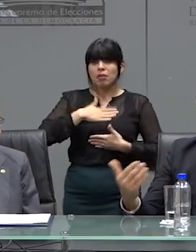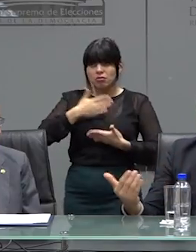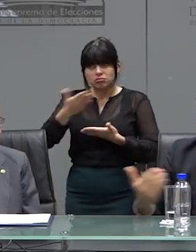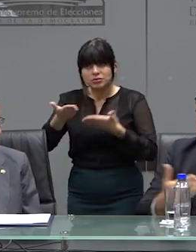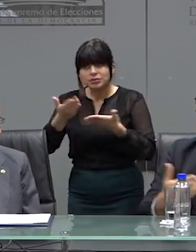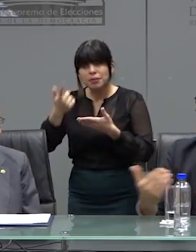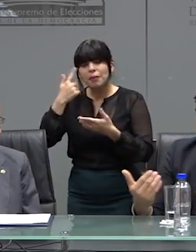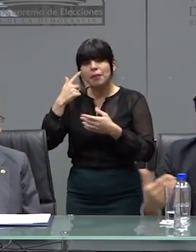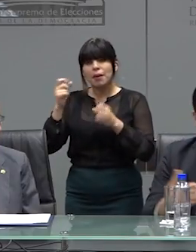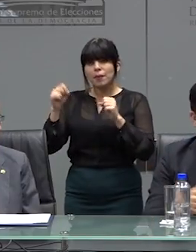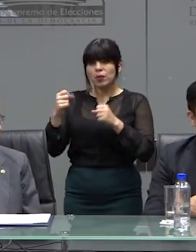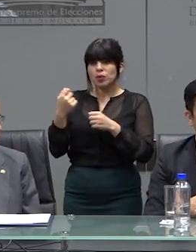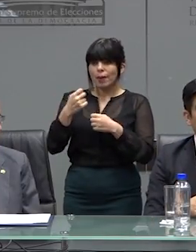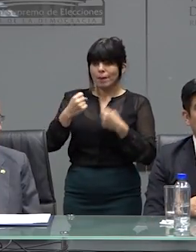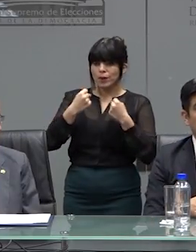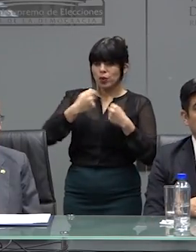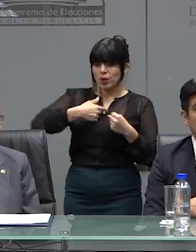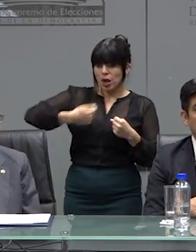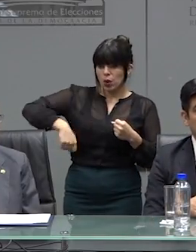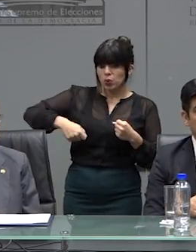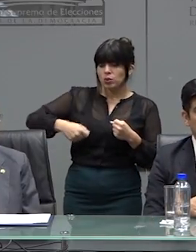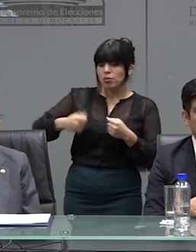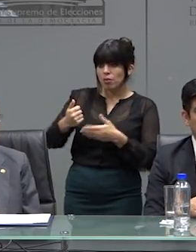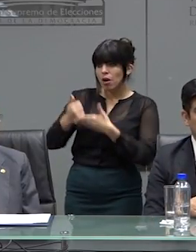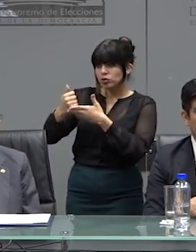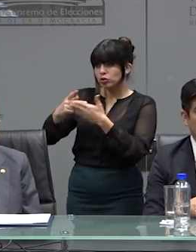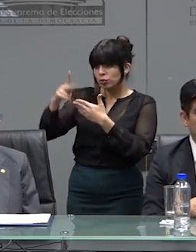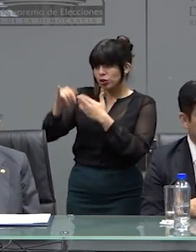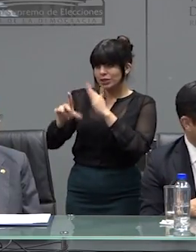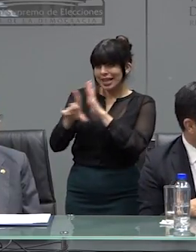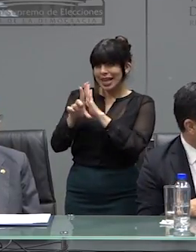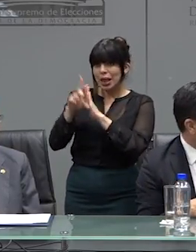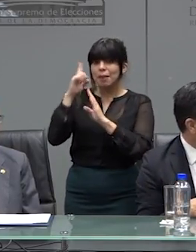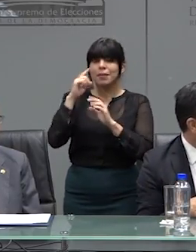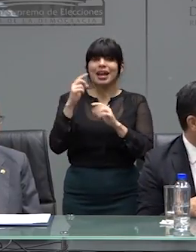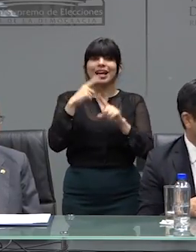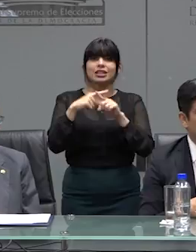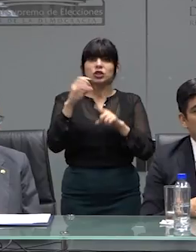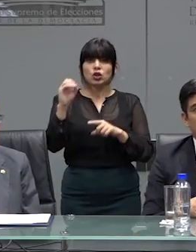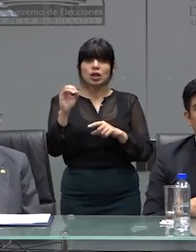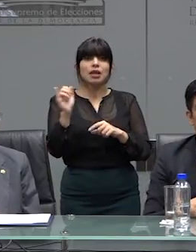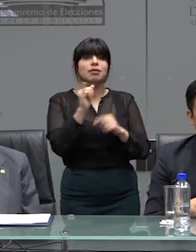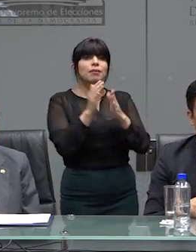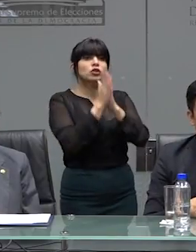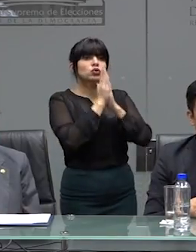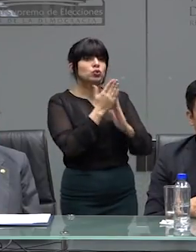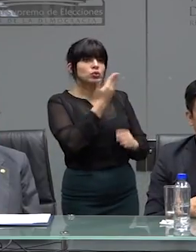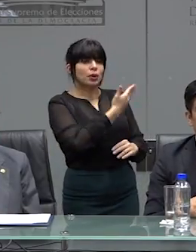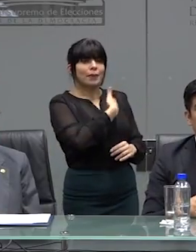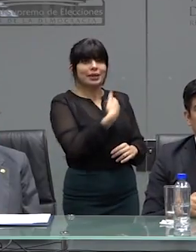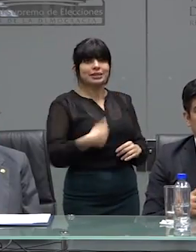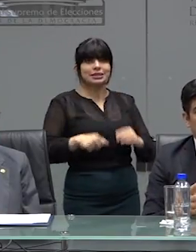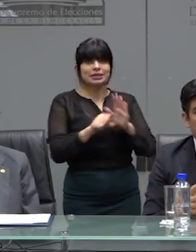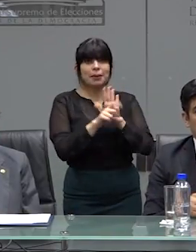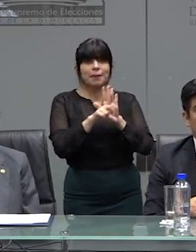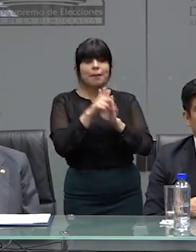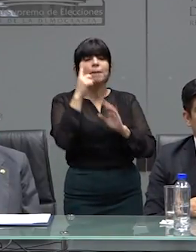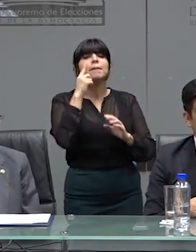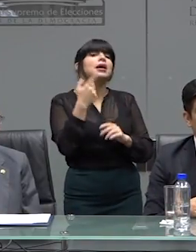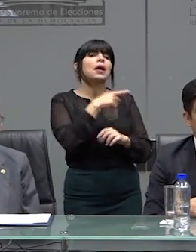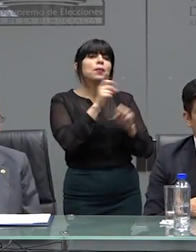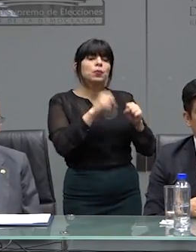para canalizarlo así desde el Poder Ejecutivo, el proyecto de ley en sesiones extraordinarias, como la petitoria a la Presidenta de la Asamblea, para